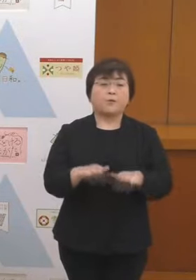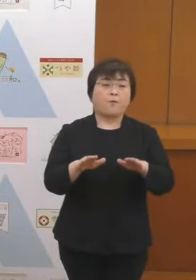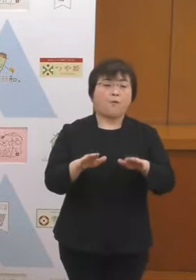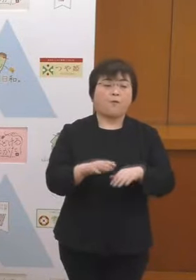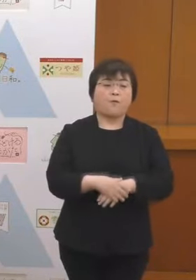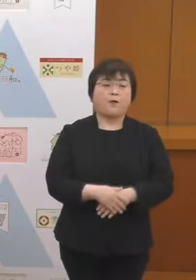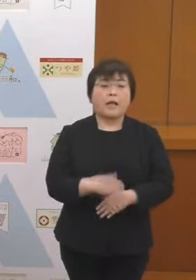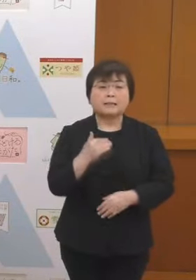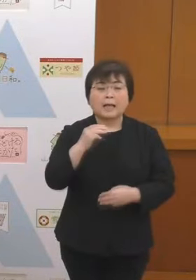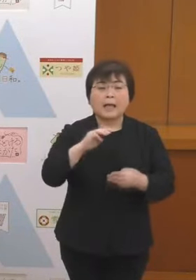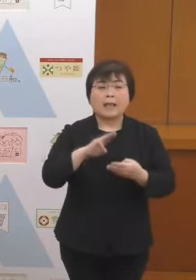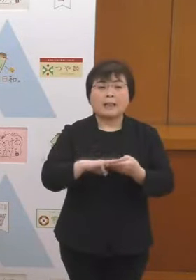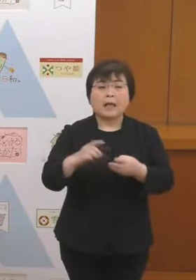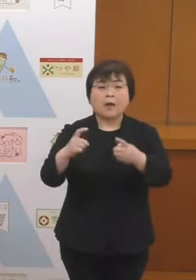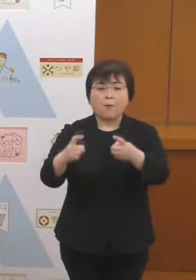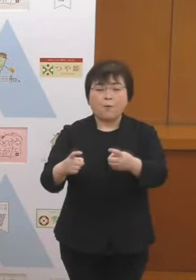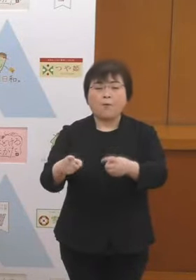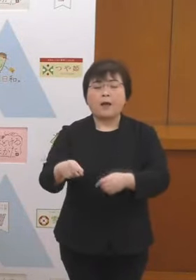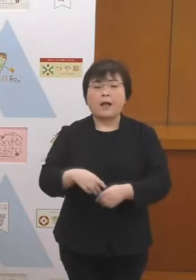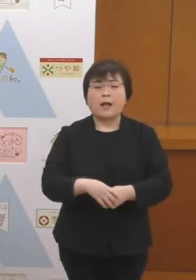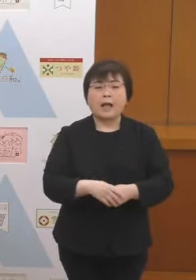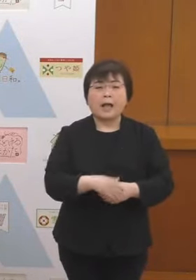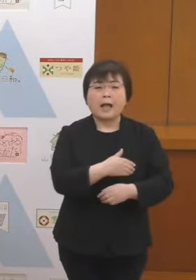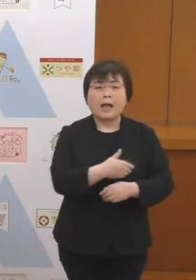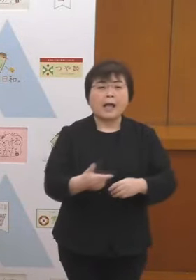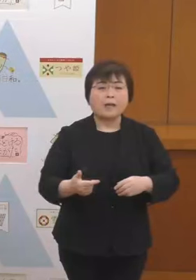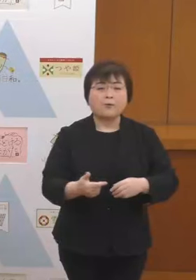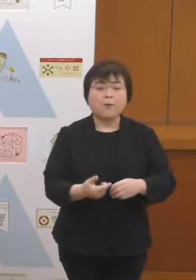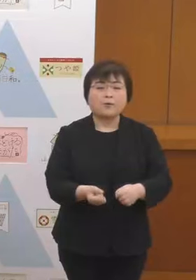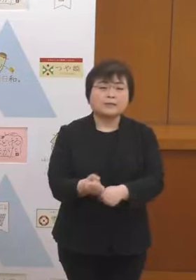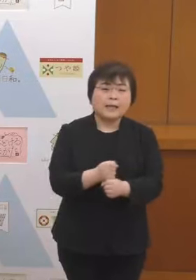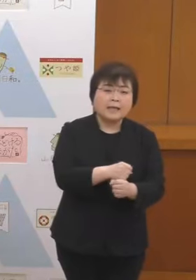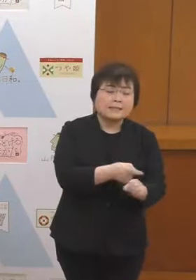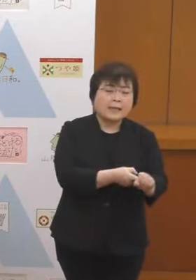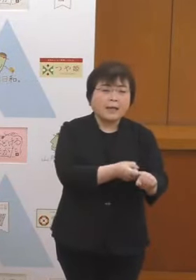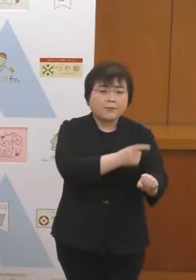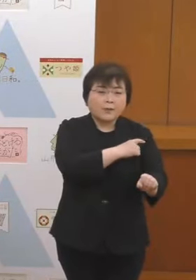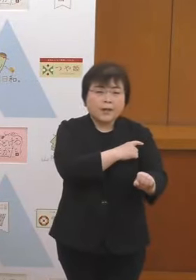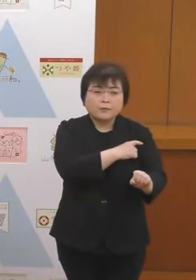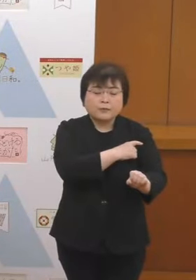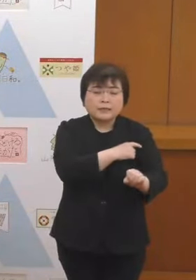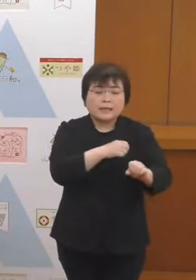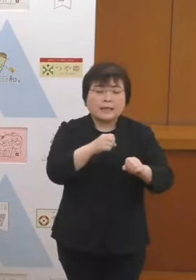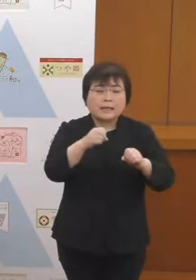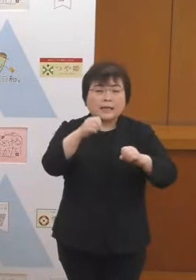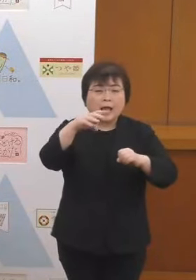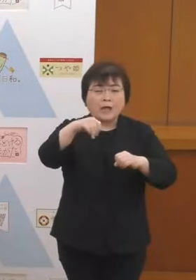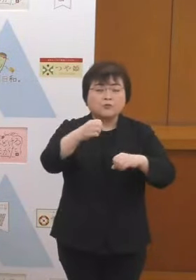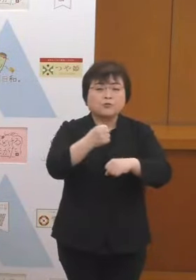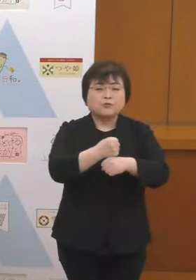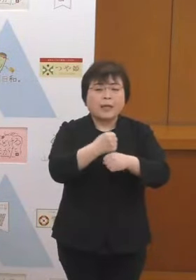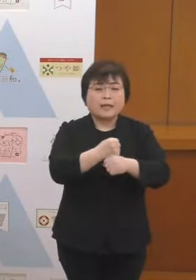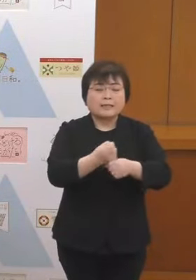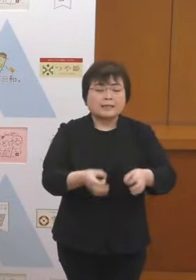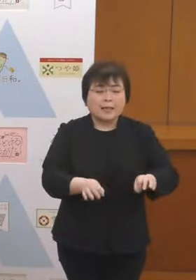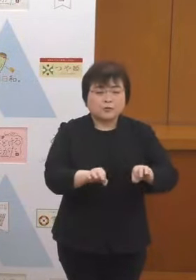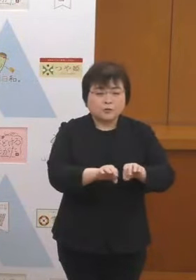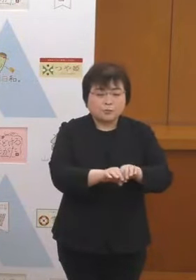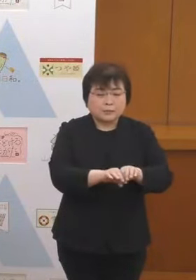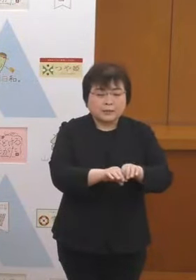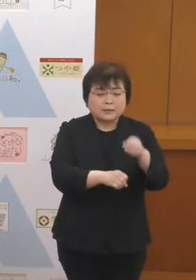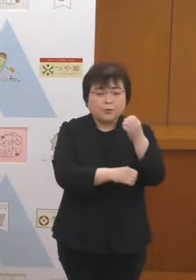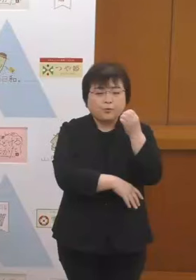本日坂田校が海洋再生可能エネルギー発電設備等拠点